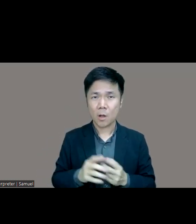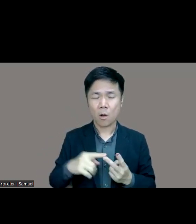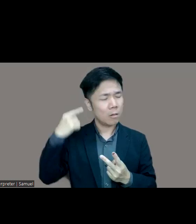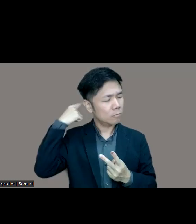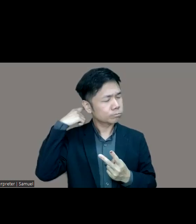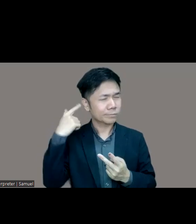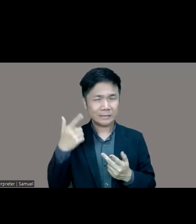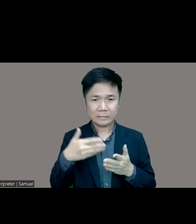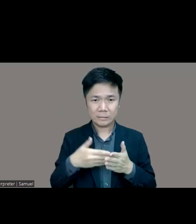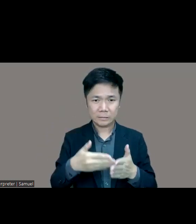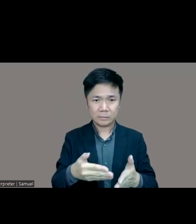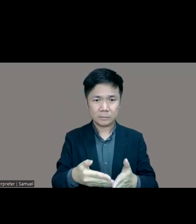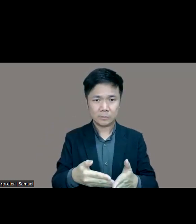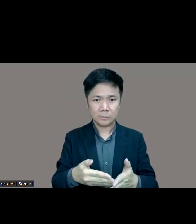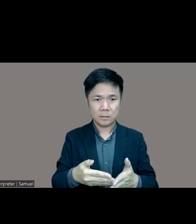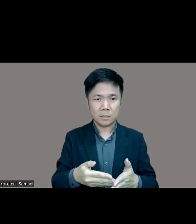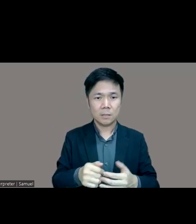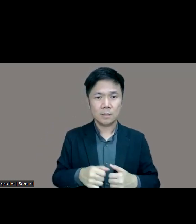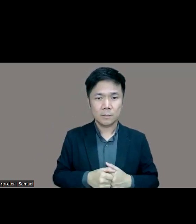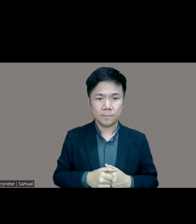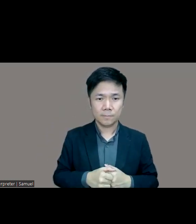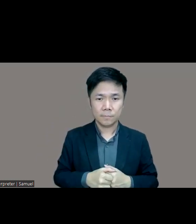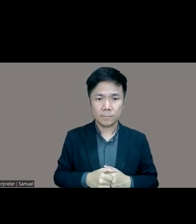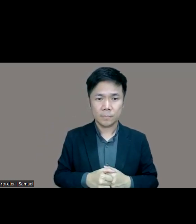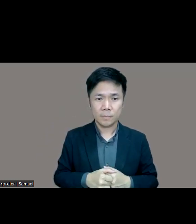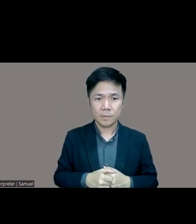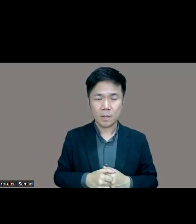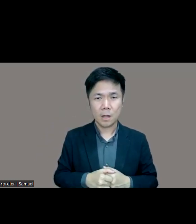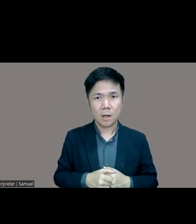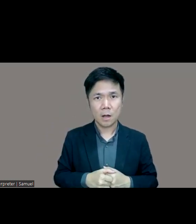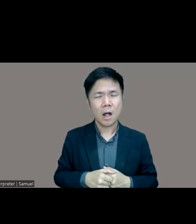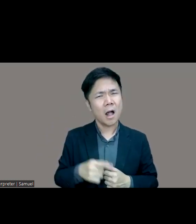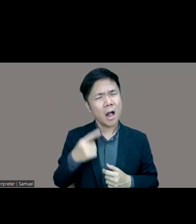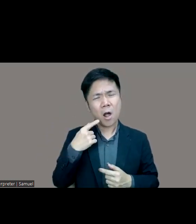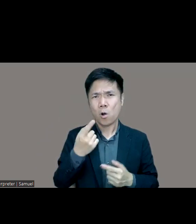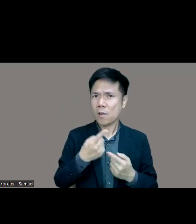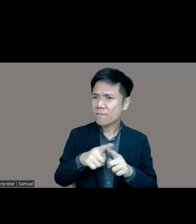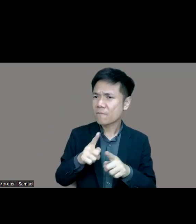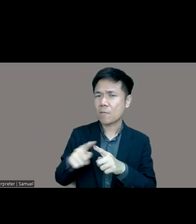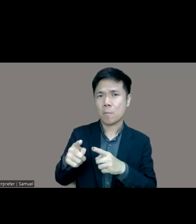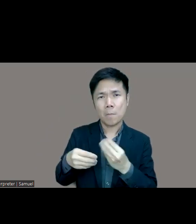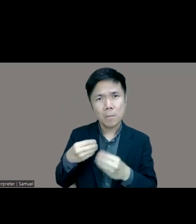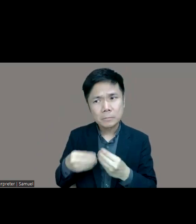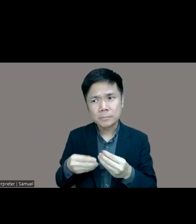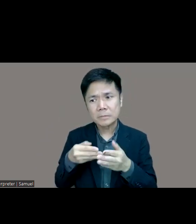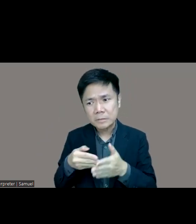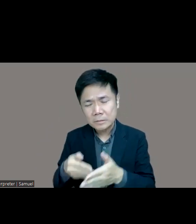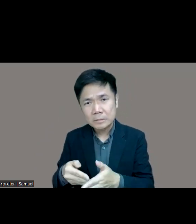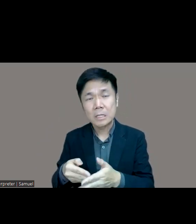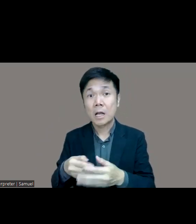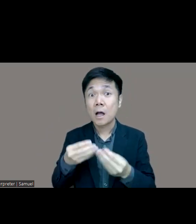handicap intellectuel ou mental qui font face à beaucoup de défis.